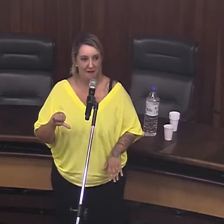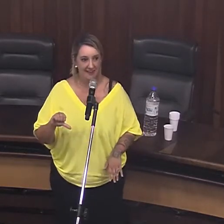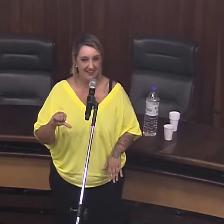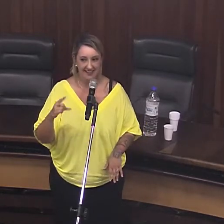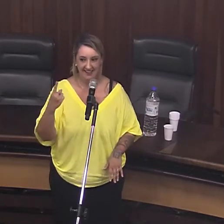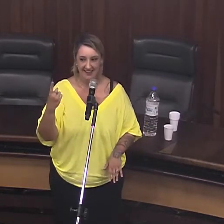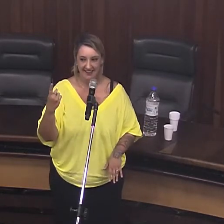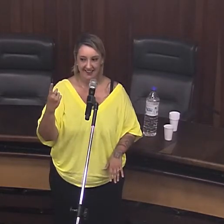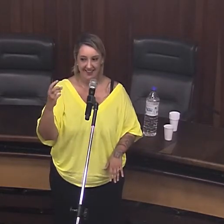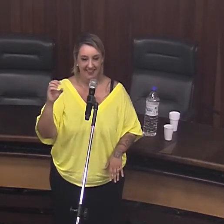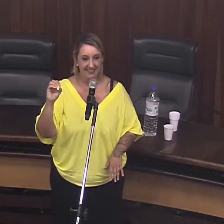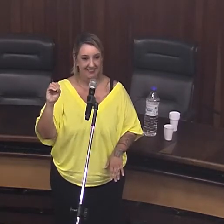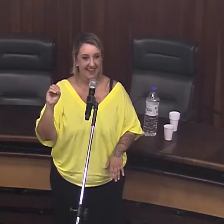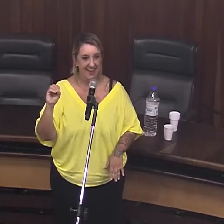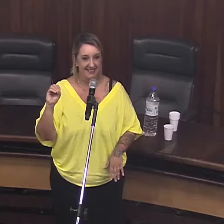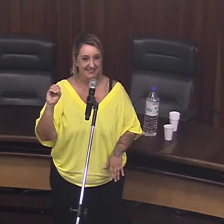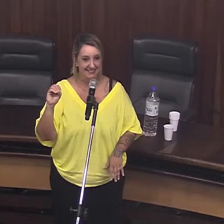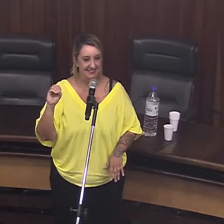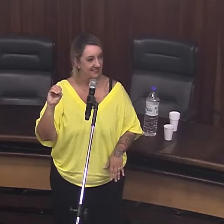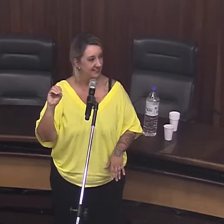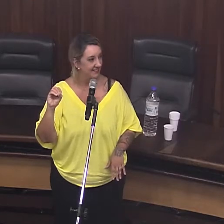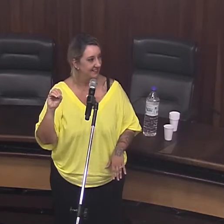9, 10.